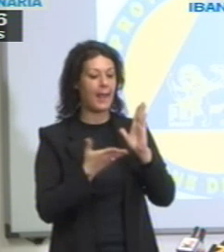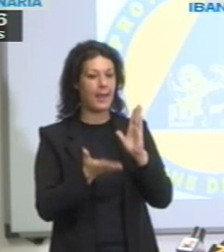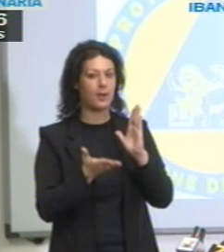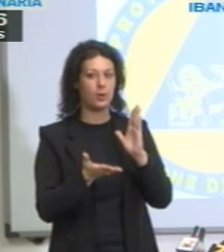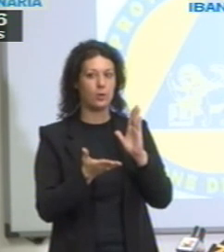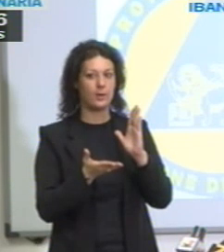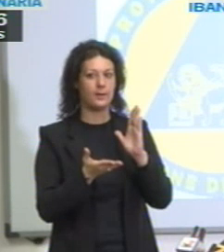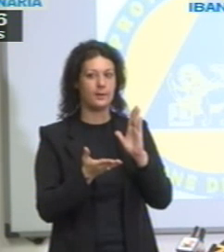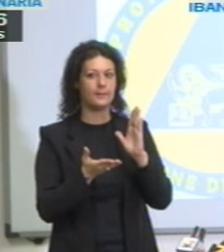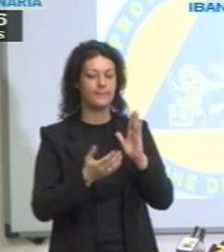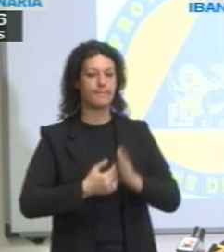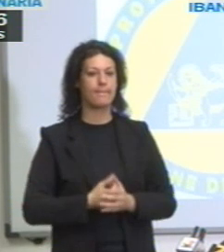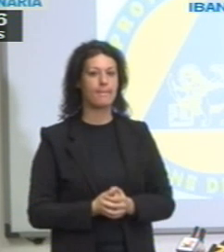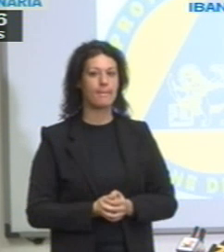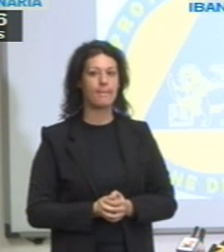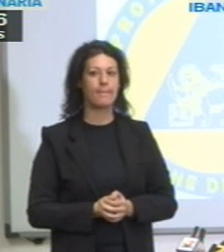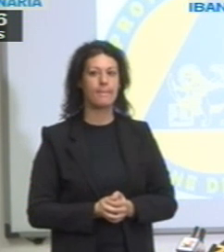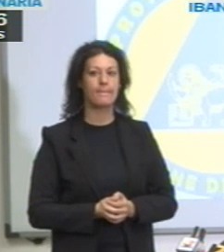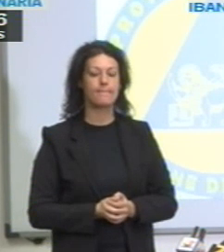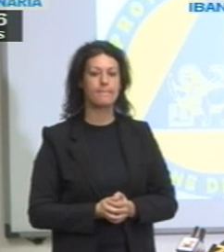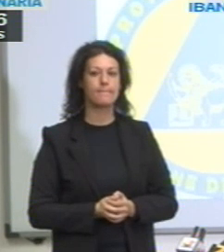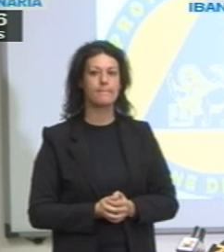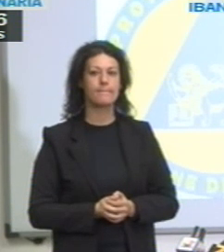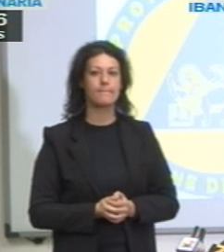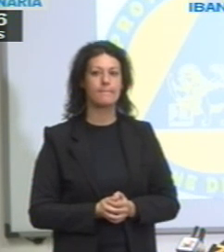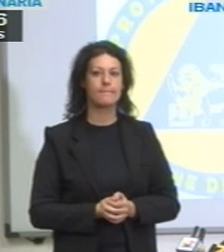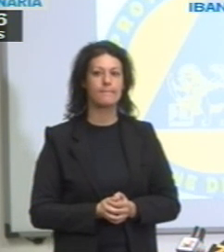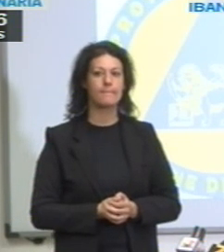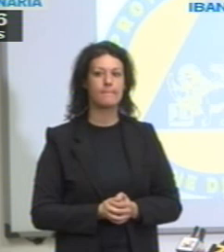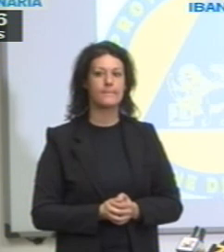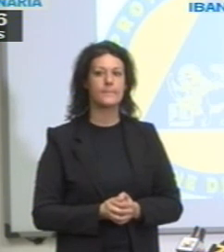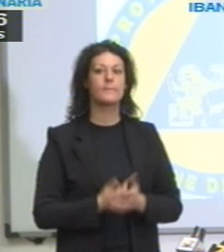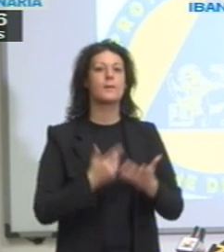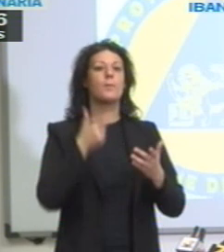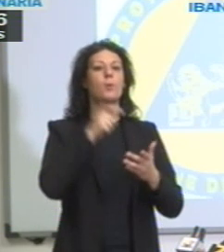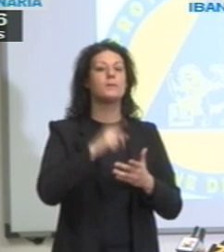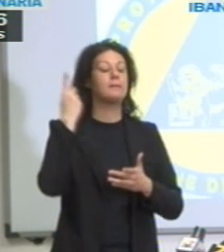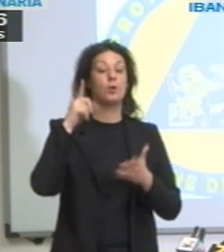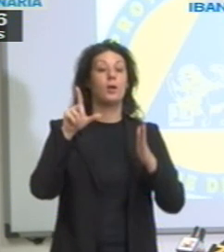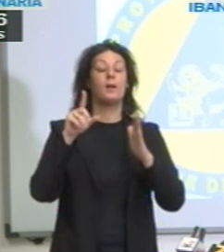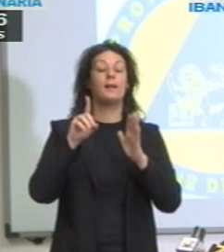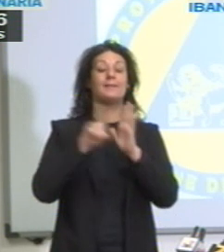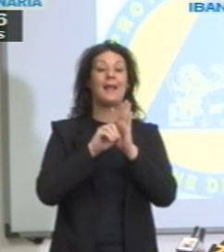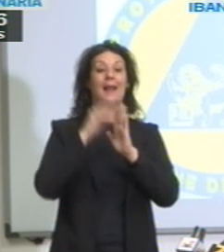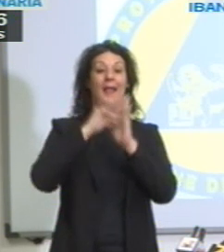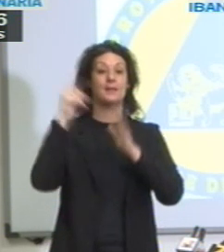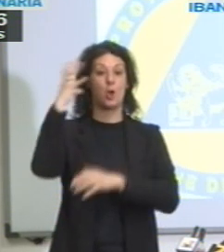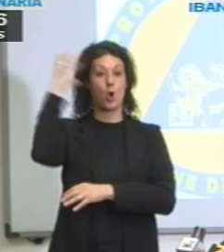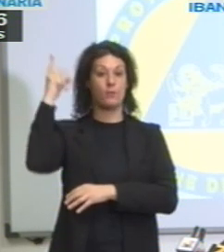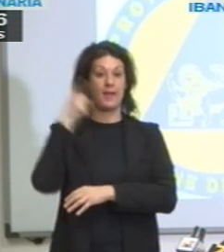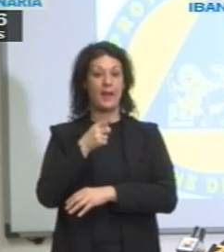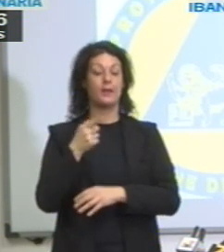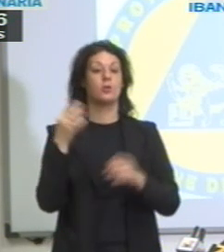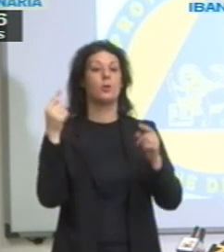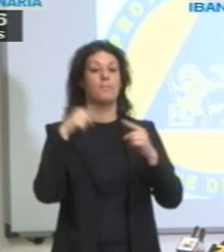chiamiamolo caos normativo, ma non certo per colpa della Regione Veneto, parliamo di, insomma, decreti del governo, ordinanze